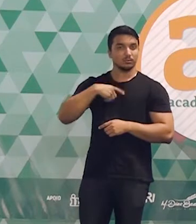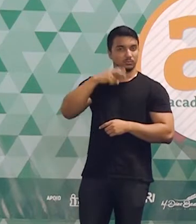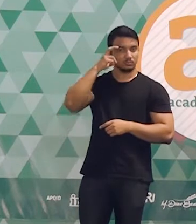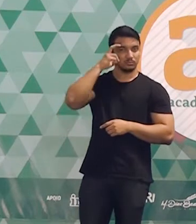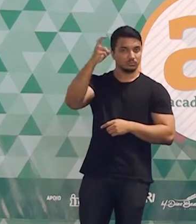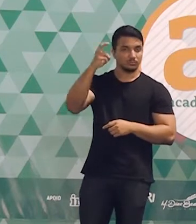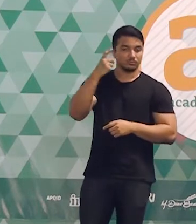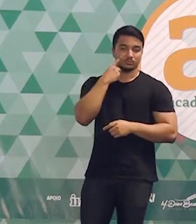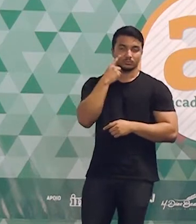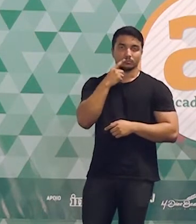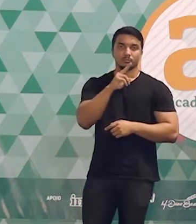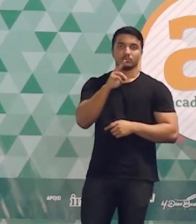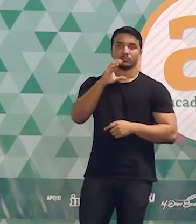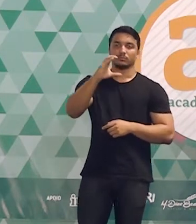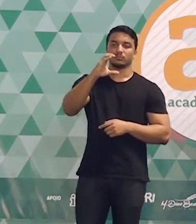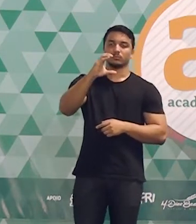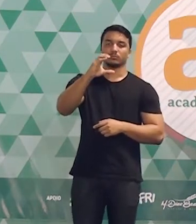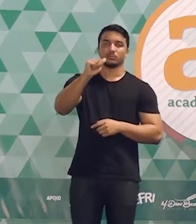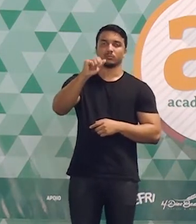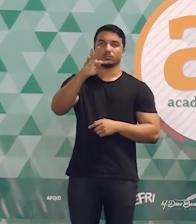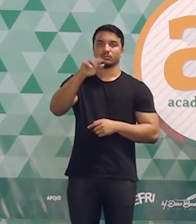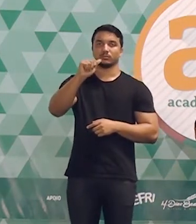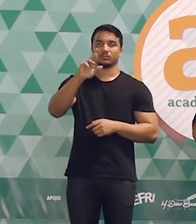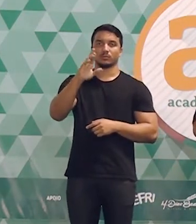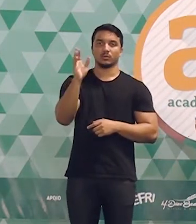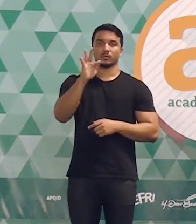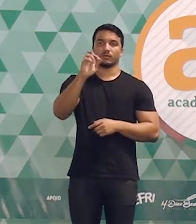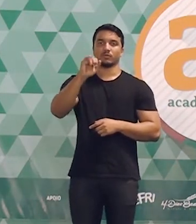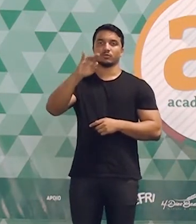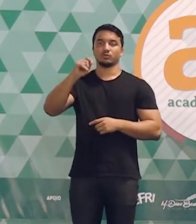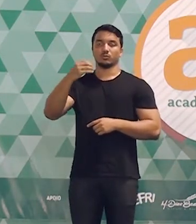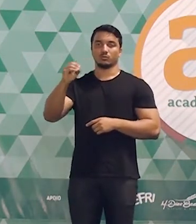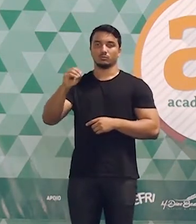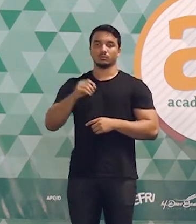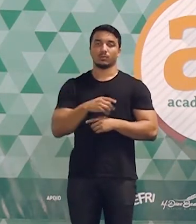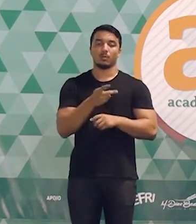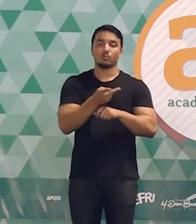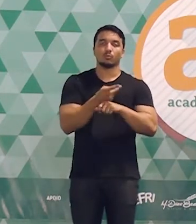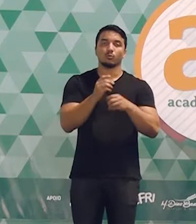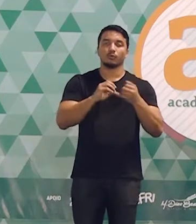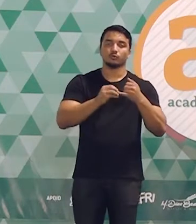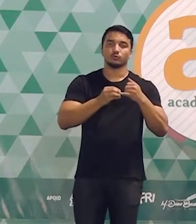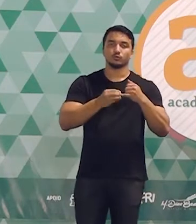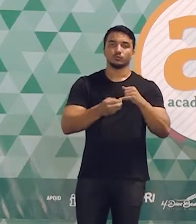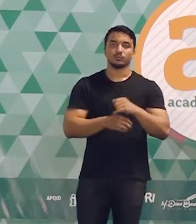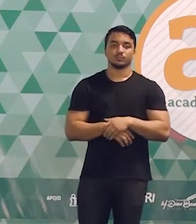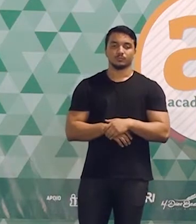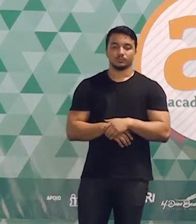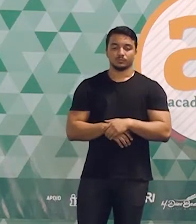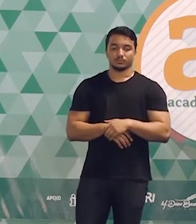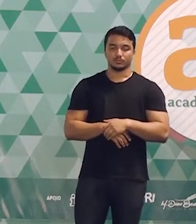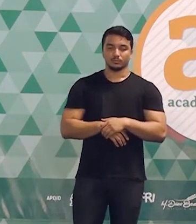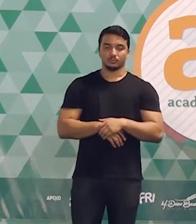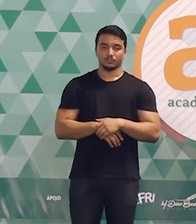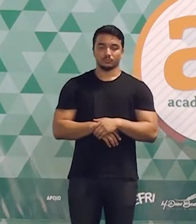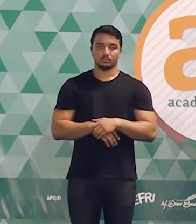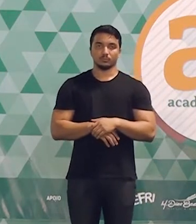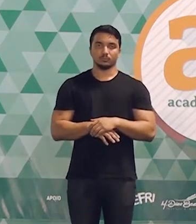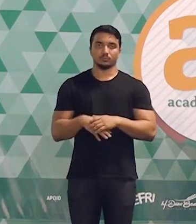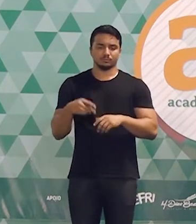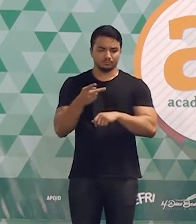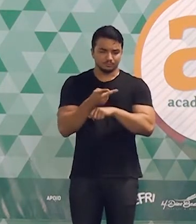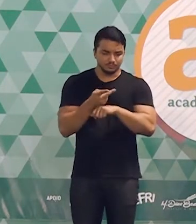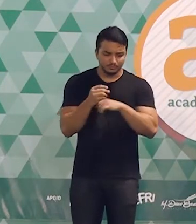nesse poema que se chama Catar Feijão. Catar feijão. Muito bem.